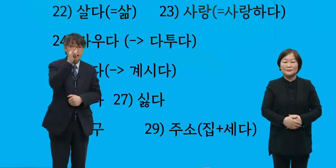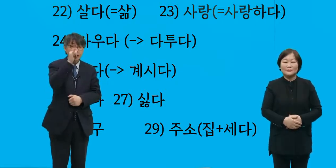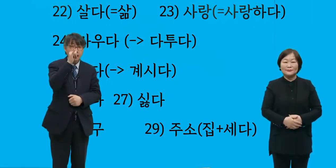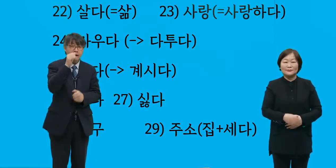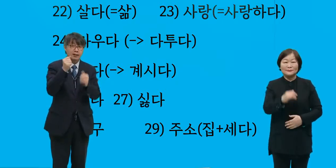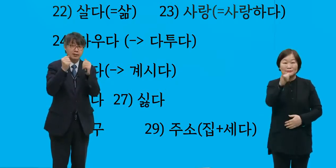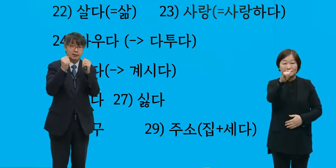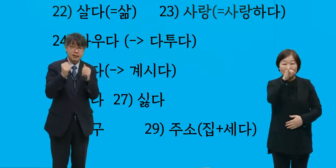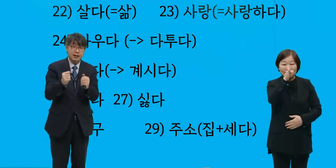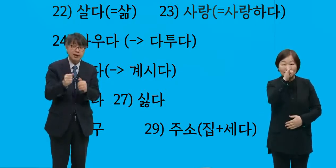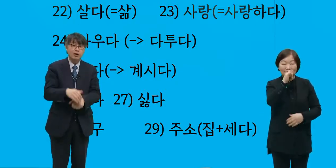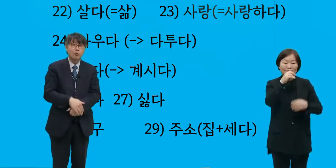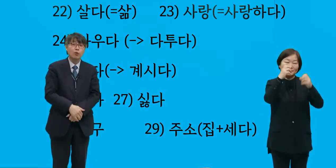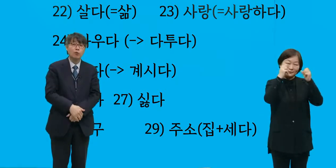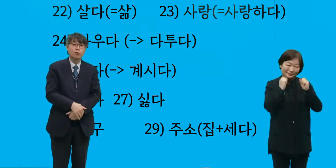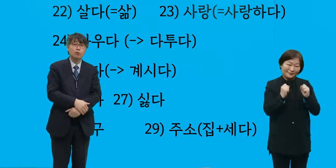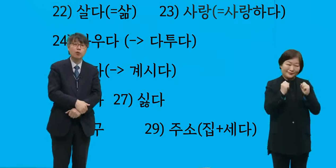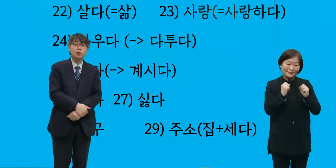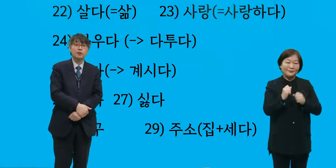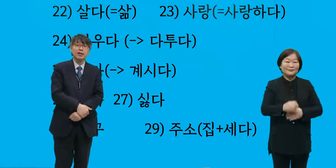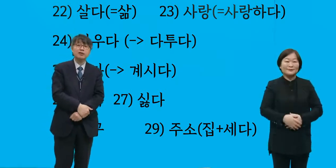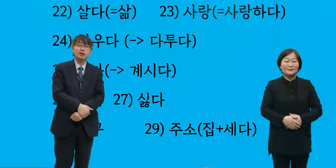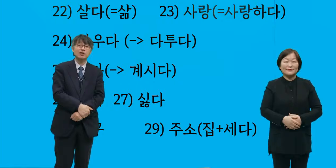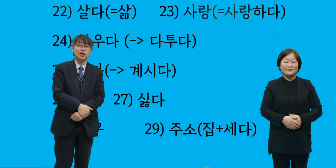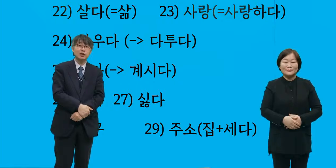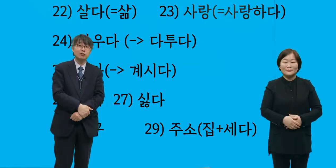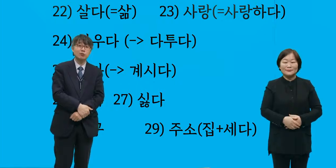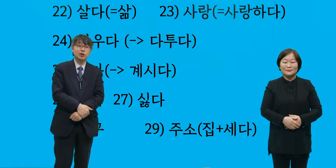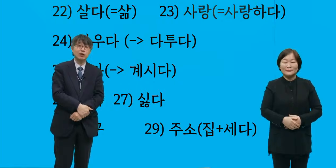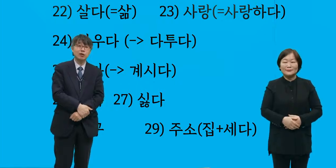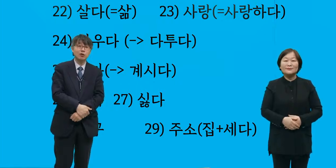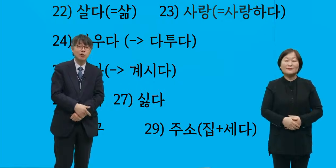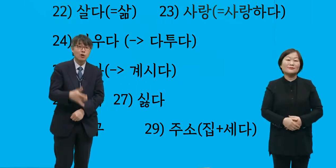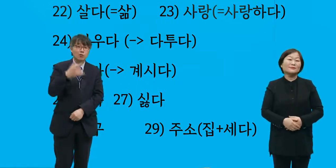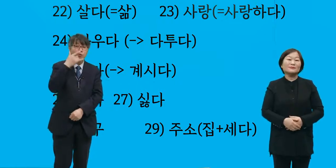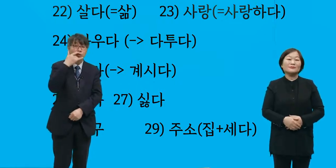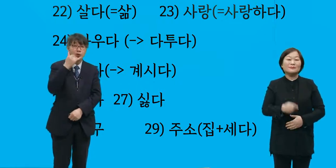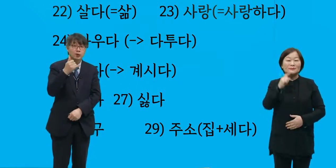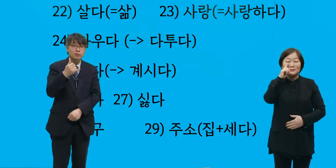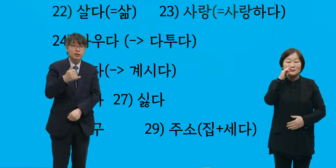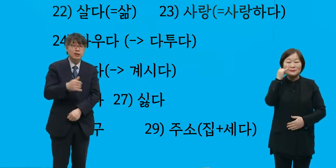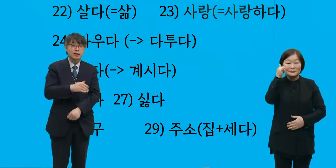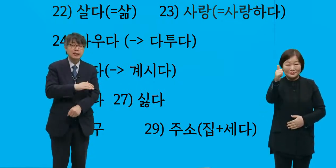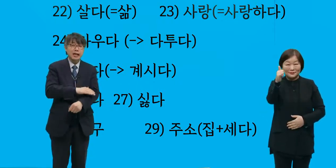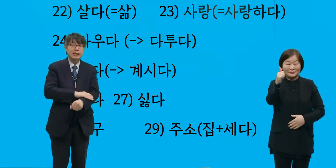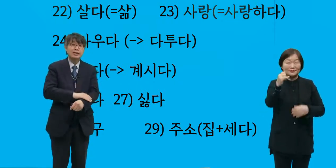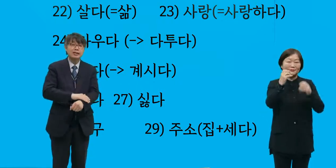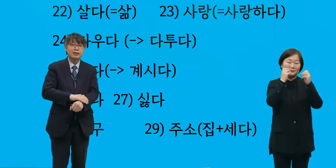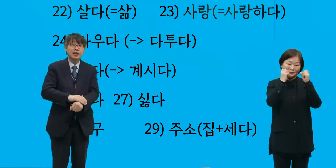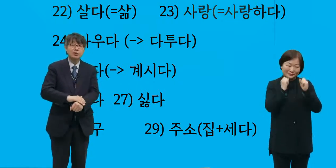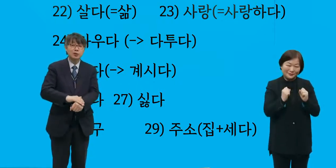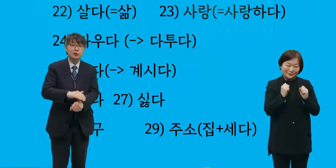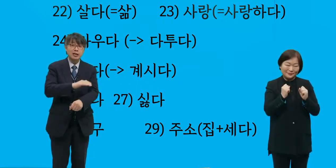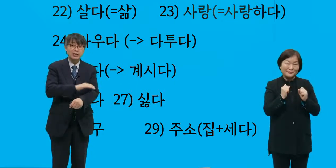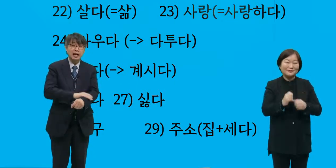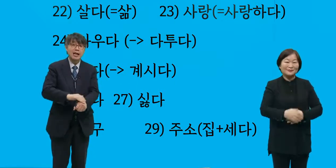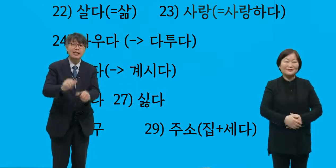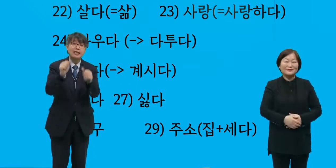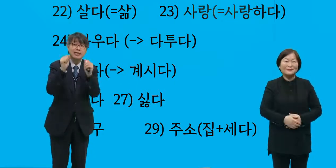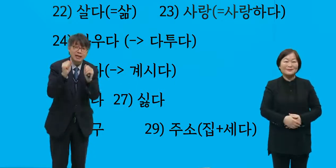있다, 계시다. 뭐 부모님 잘 있어 이렇게 할 수는 없잖아요. 부모님 잘 있다도 좀 잘 계시다